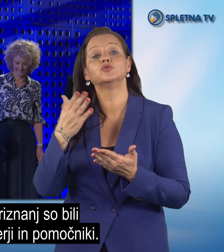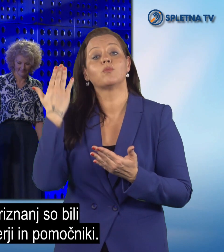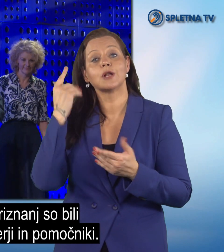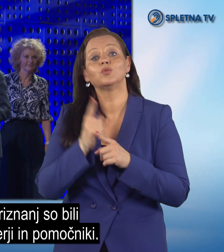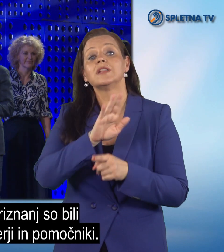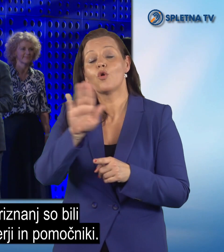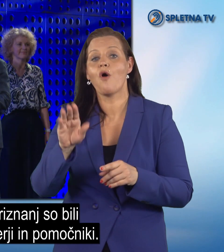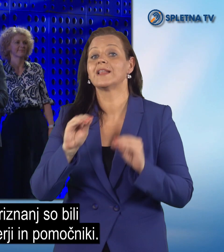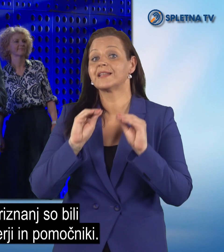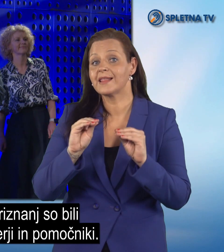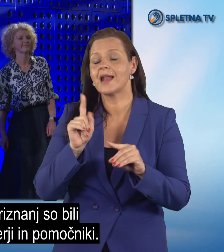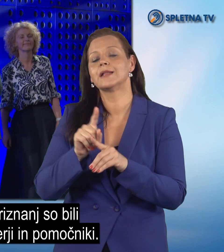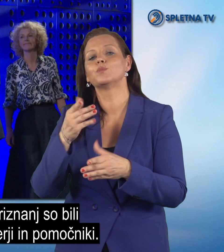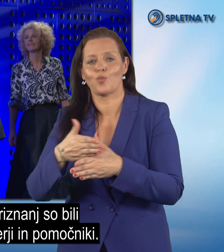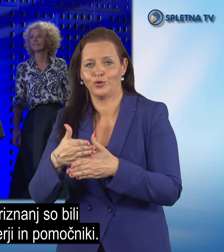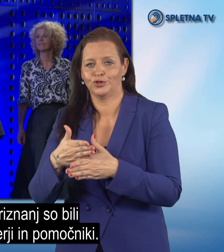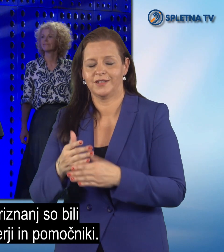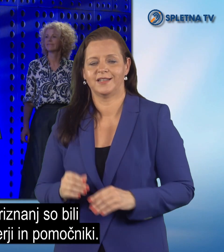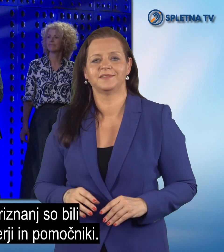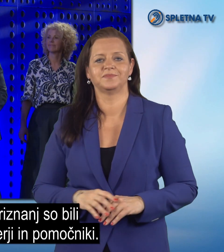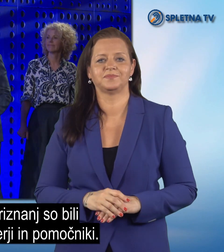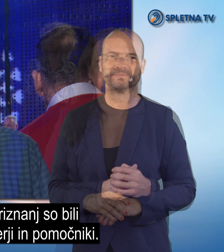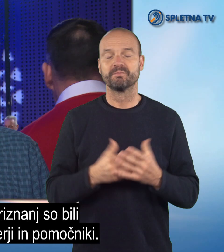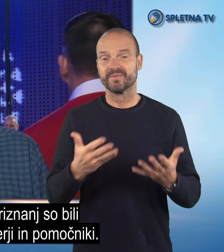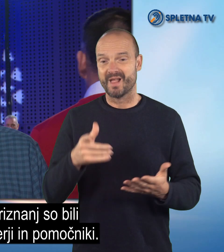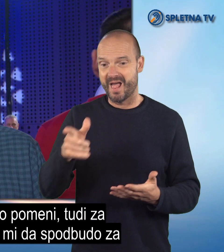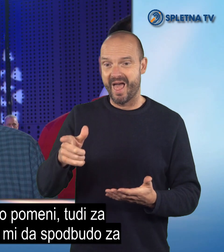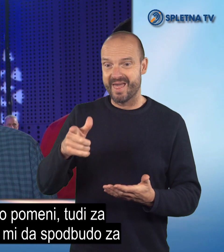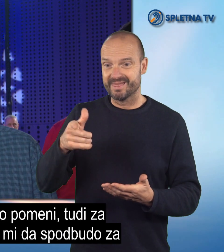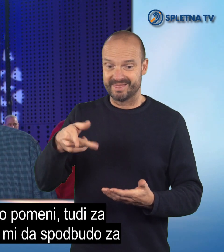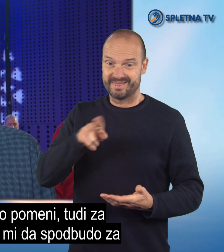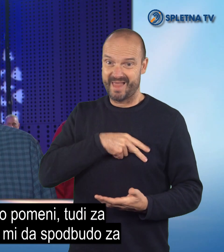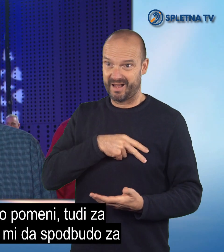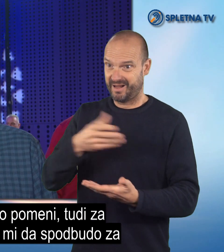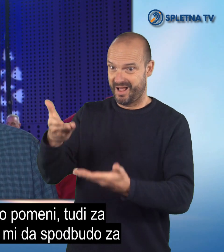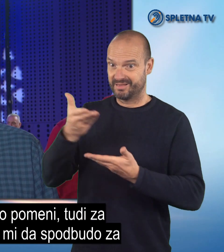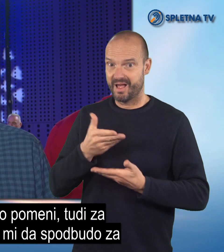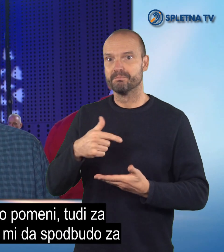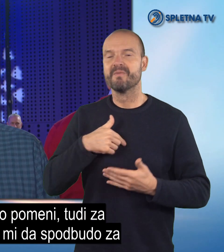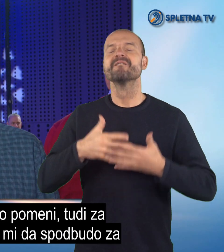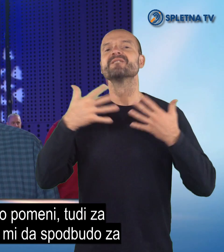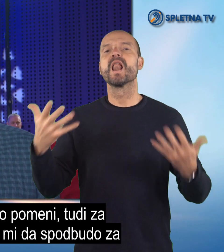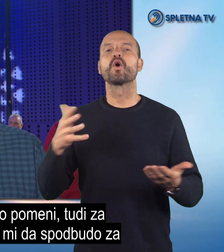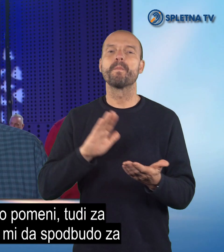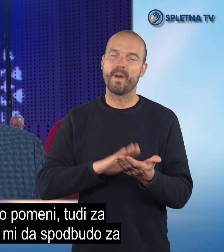Prejemniki priznanj so bili tudi njihovi trenerji in pomočniki. Nagrada mi veliko pomeni,